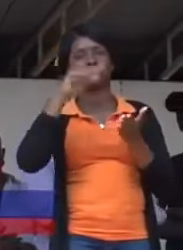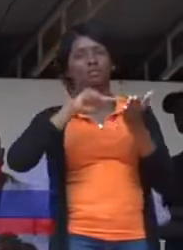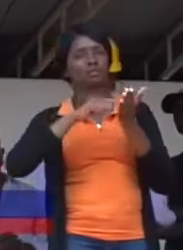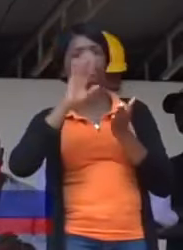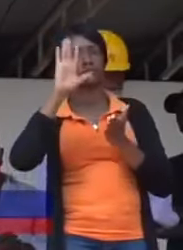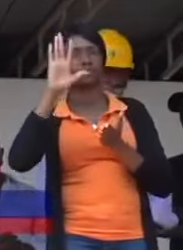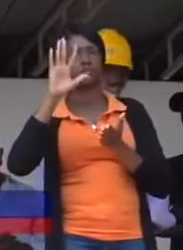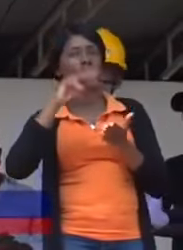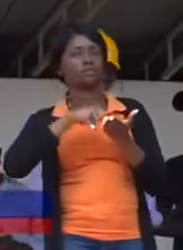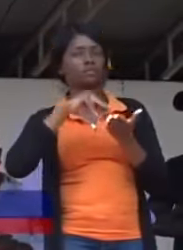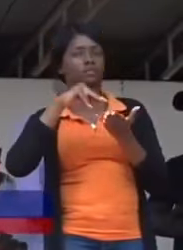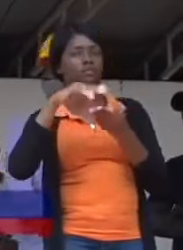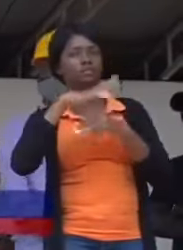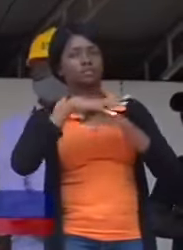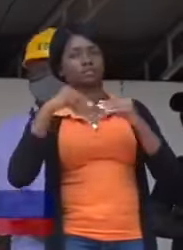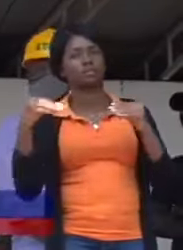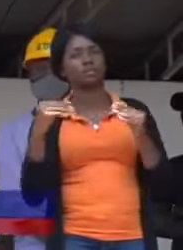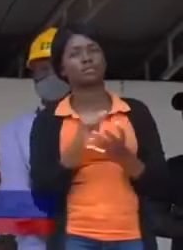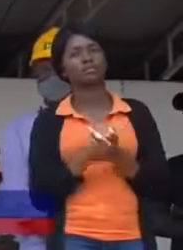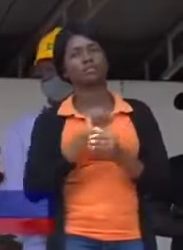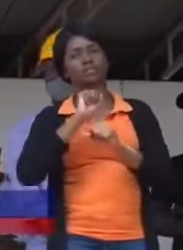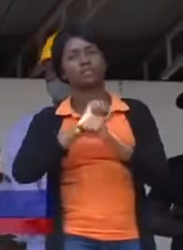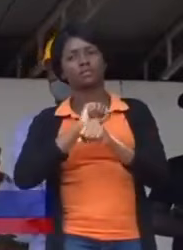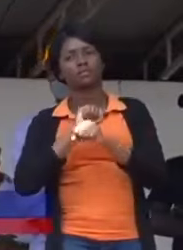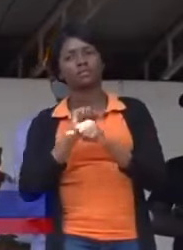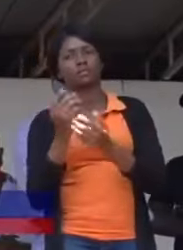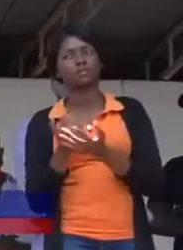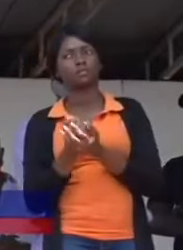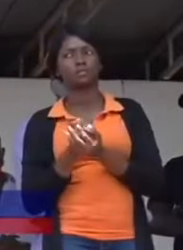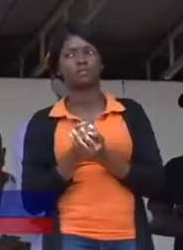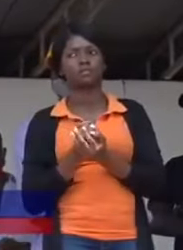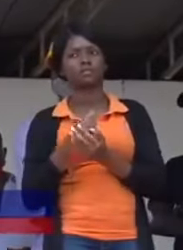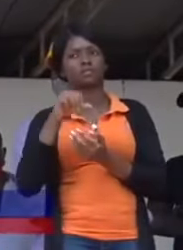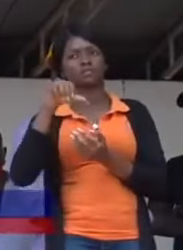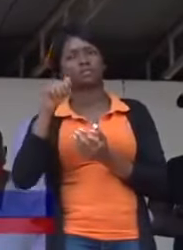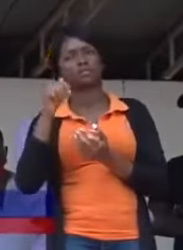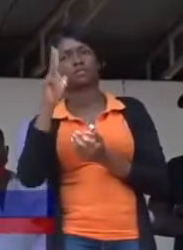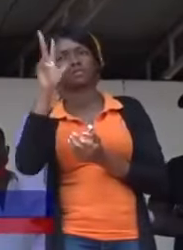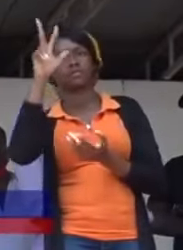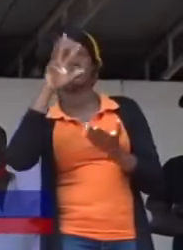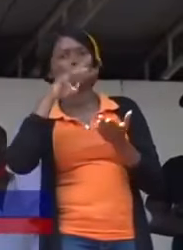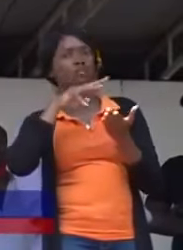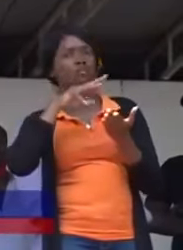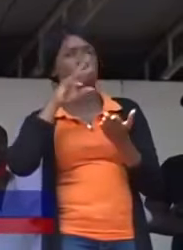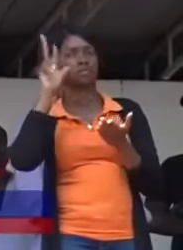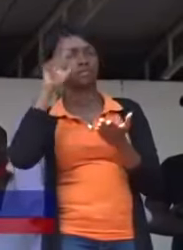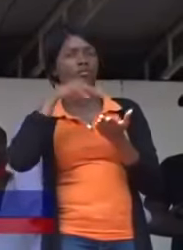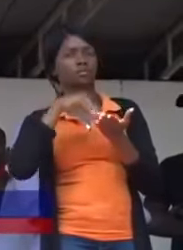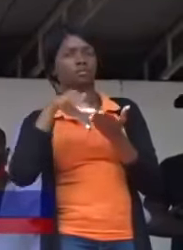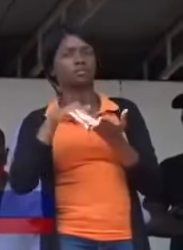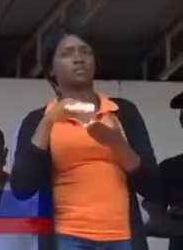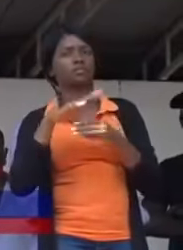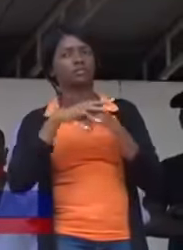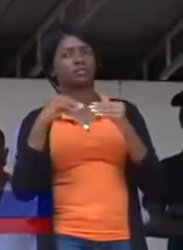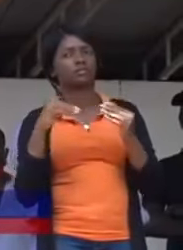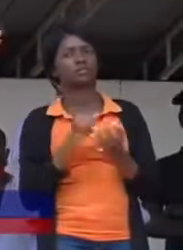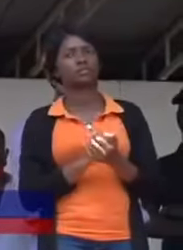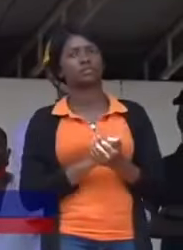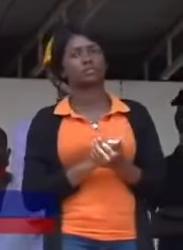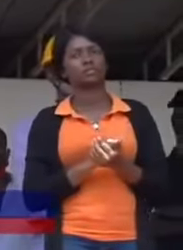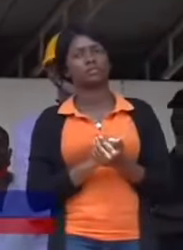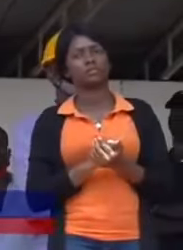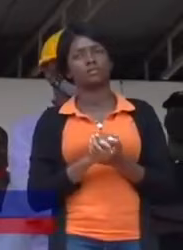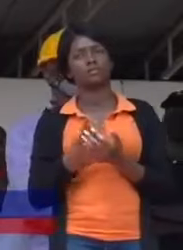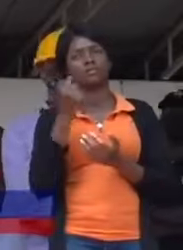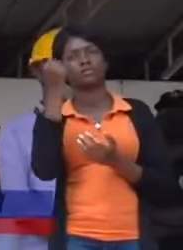technique là. Travaux génie civil, on a dit qu'on coûte l'autre 3 millions de dollars. Ça fait que téléphérique là, on a parlé de 13 millions